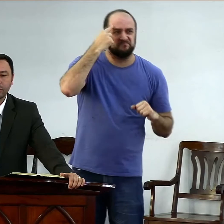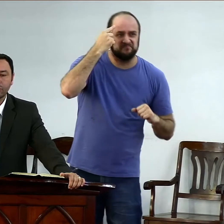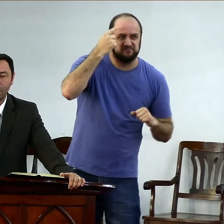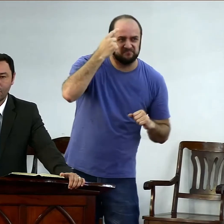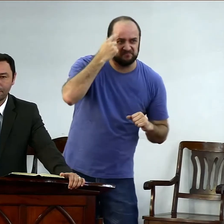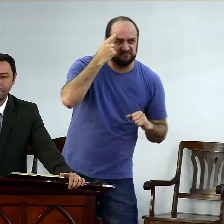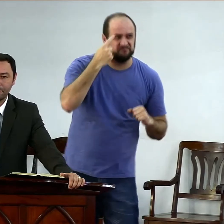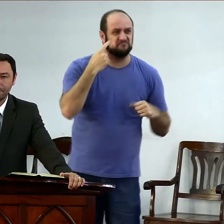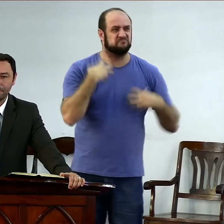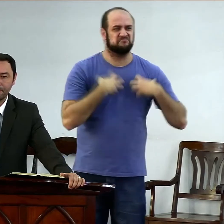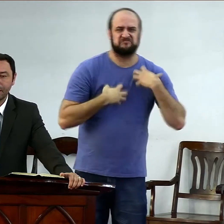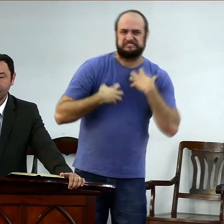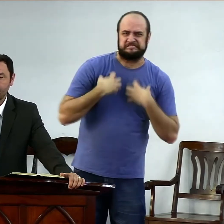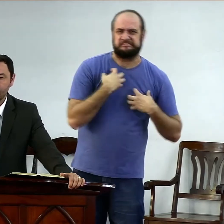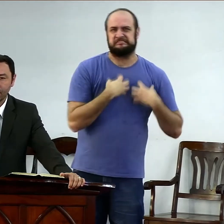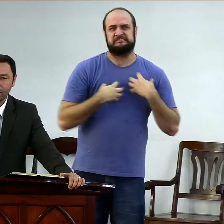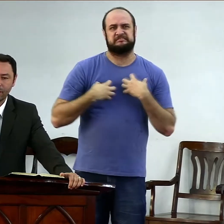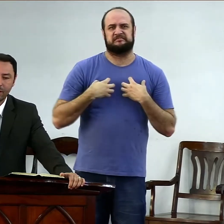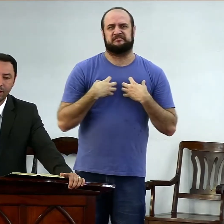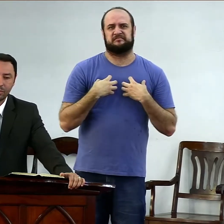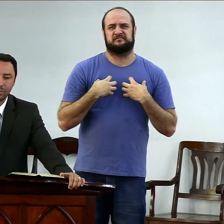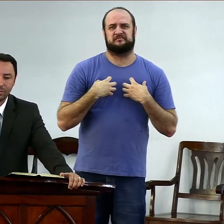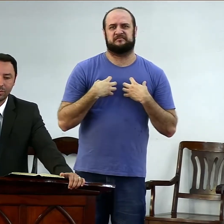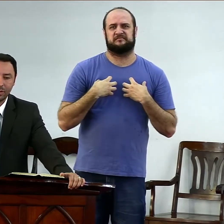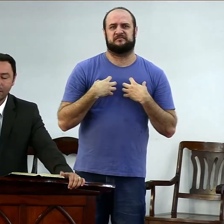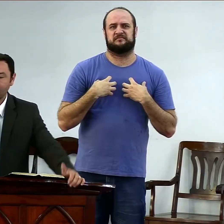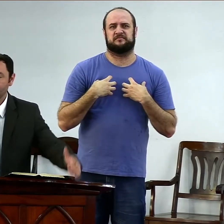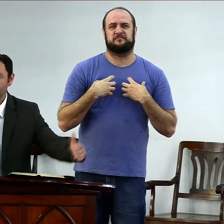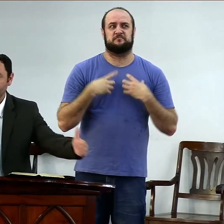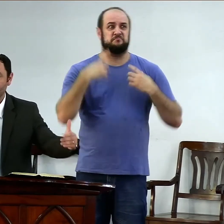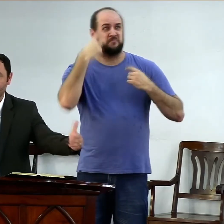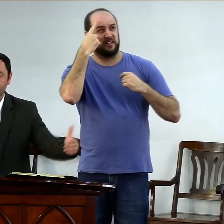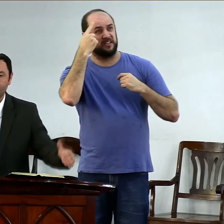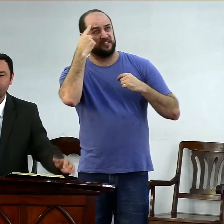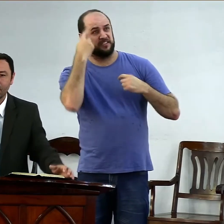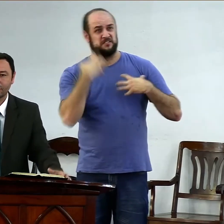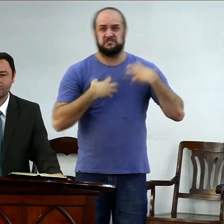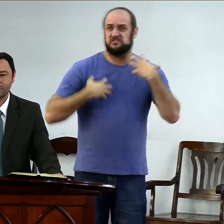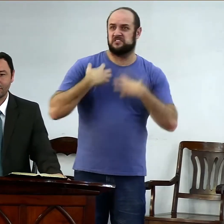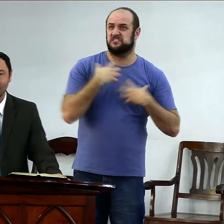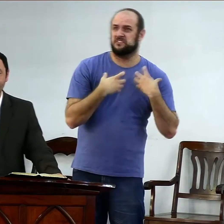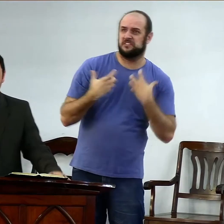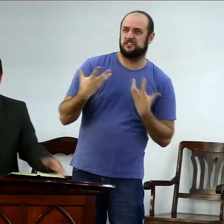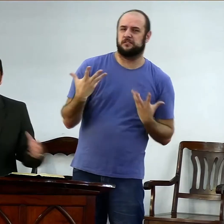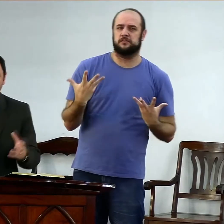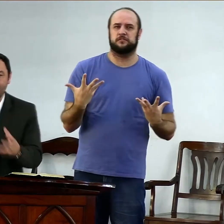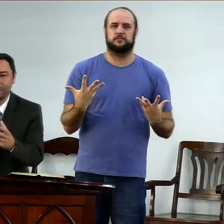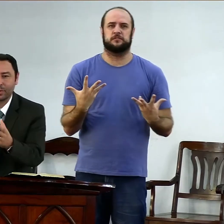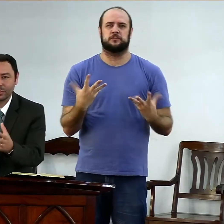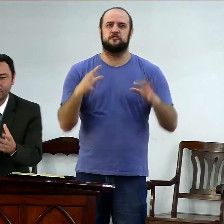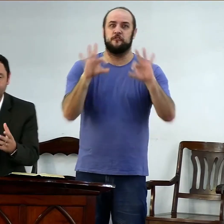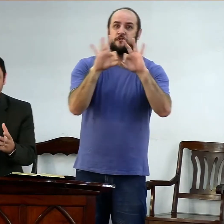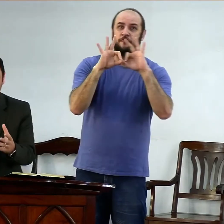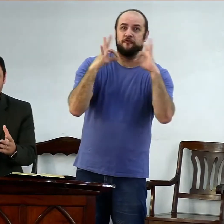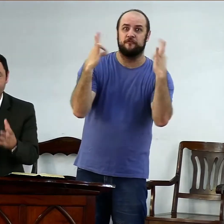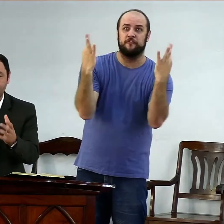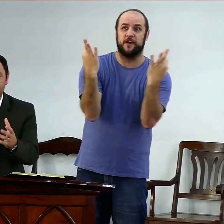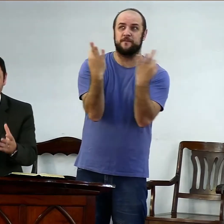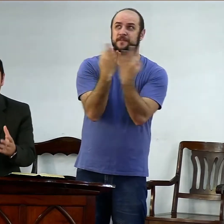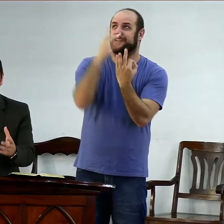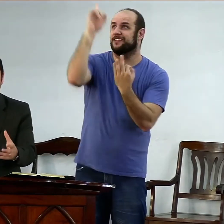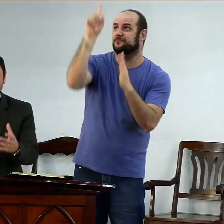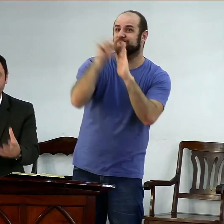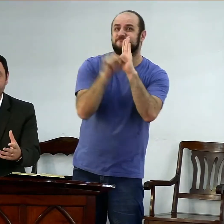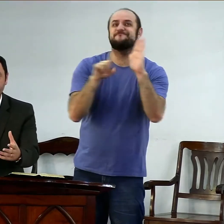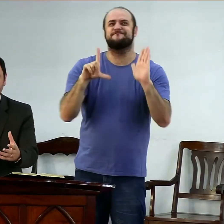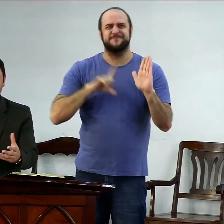o virtual e não para o real, e não para o relacionamento. A família é projeto de Deus, essa